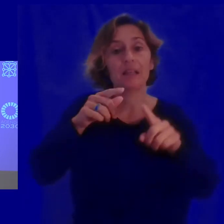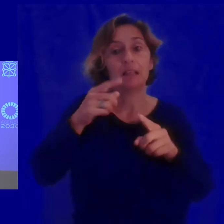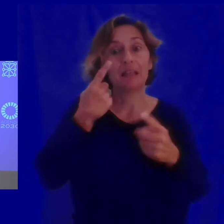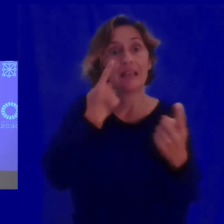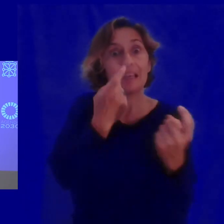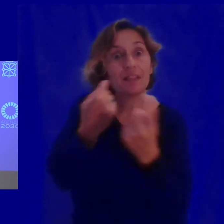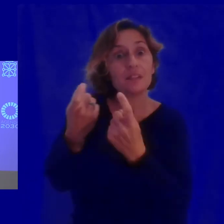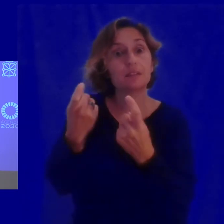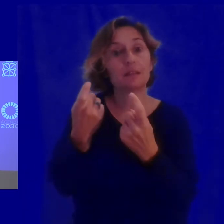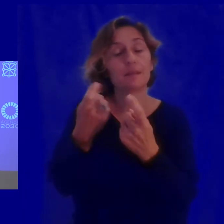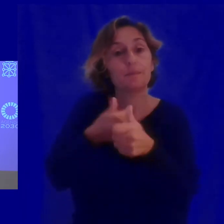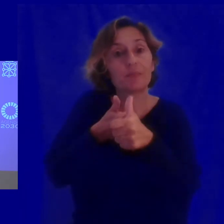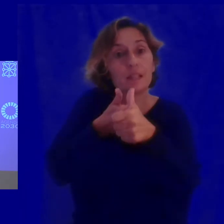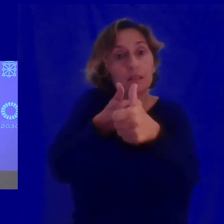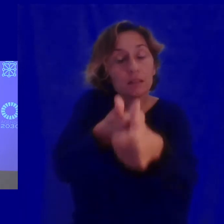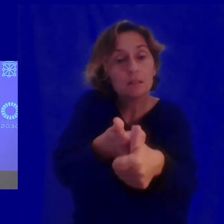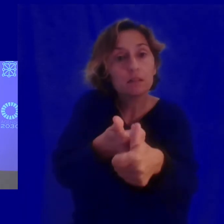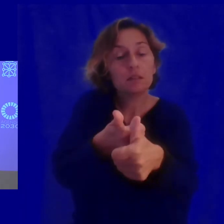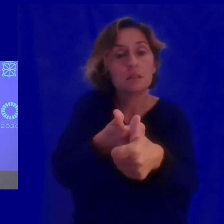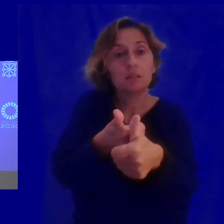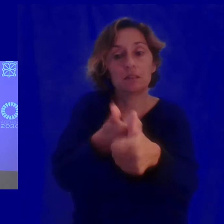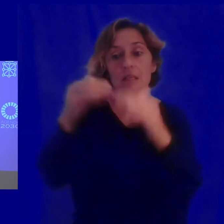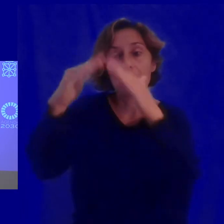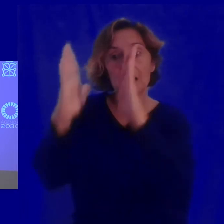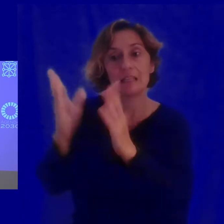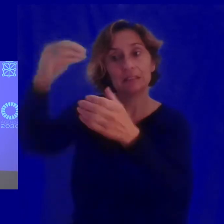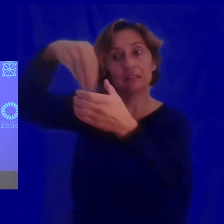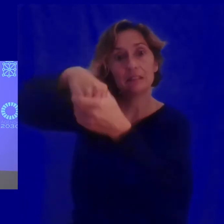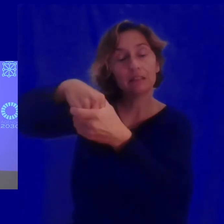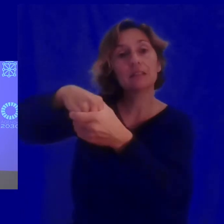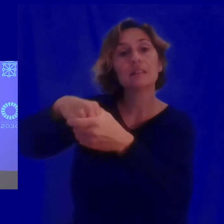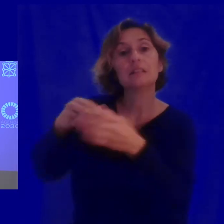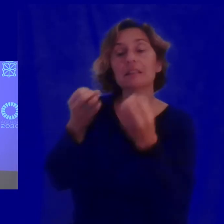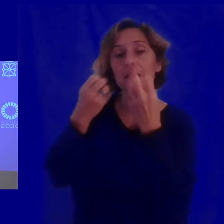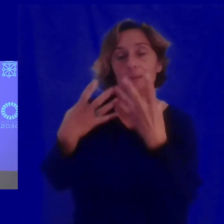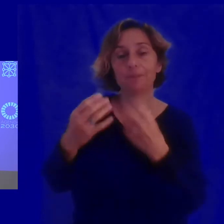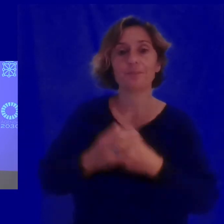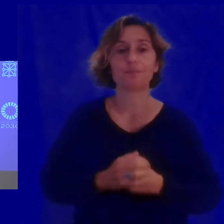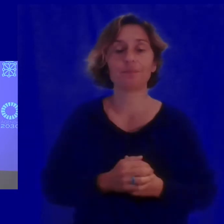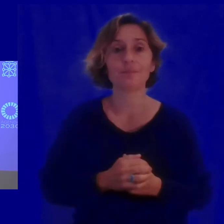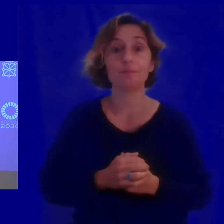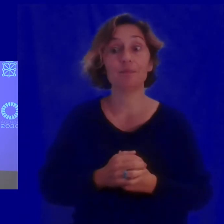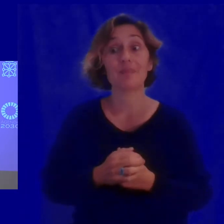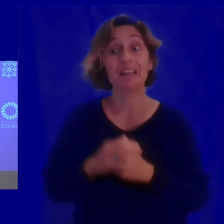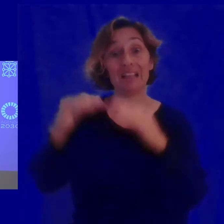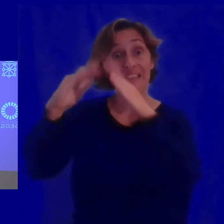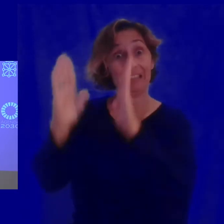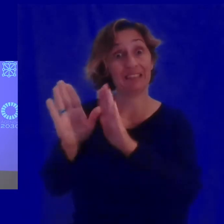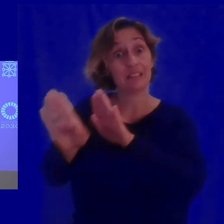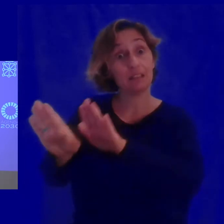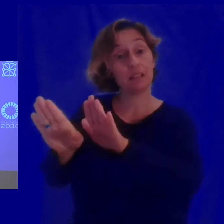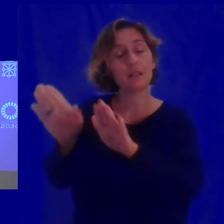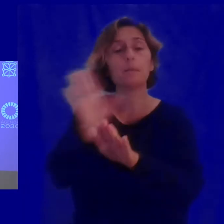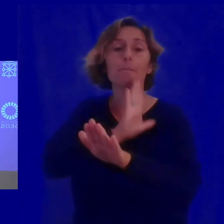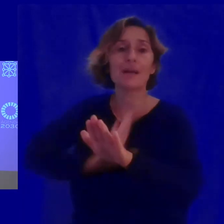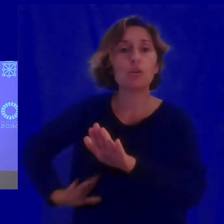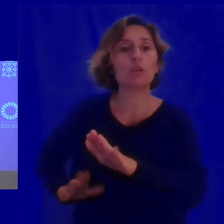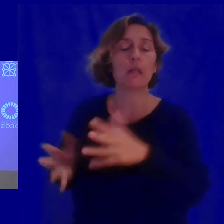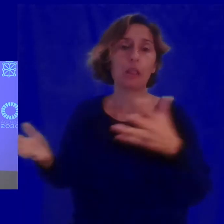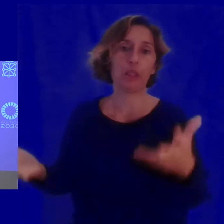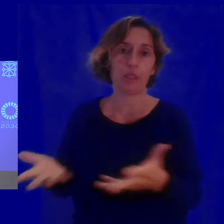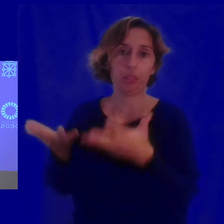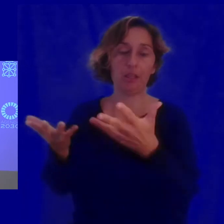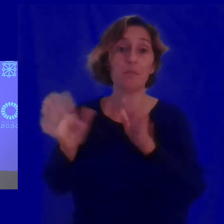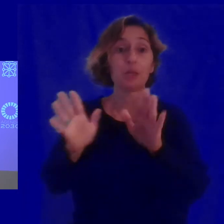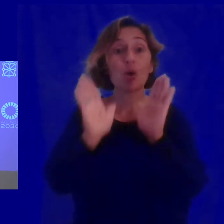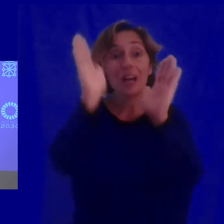de seguimiento de los casos en domicilio. Casos, la mayoría leves, pero respecto a atención primaria,